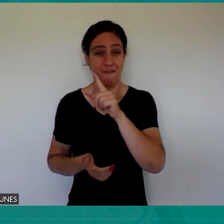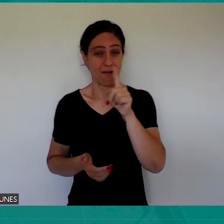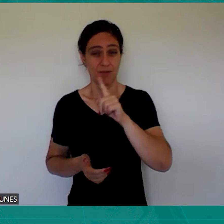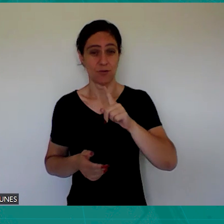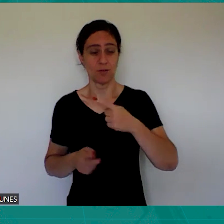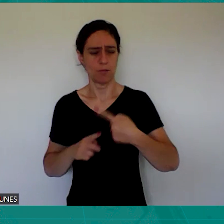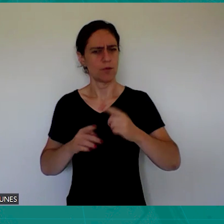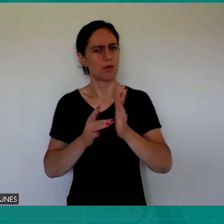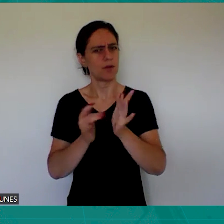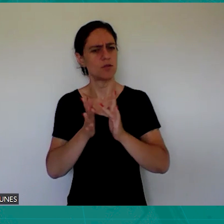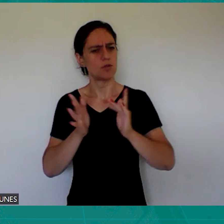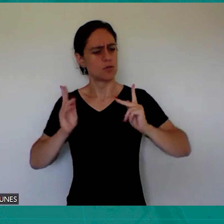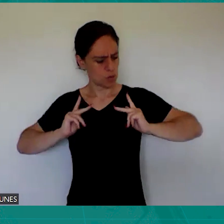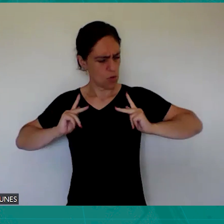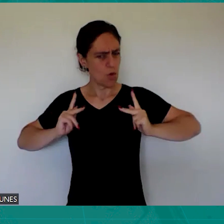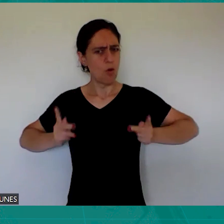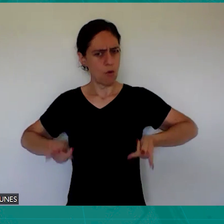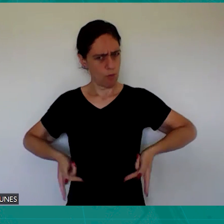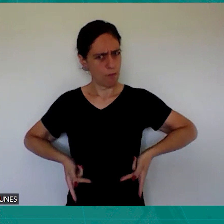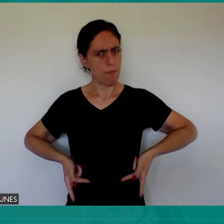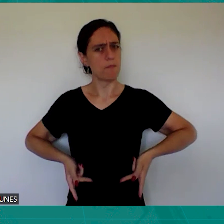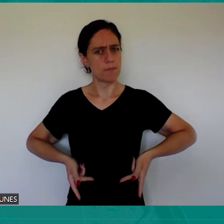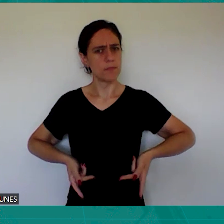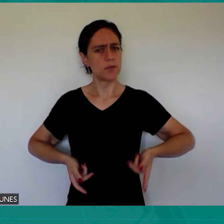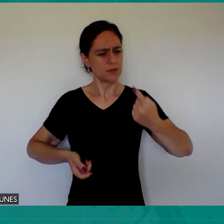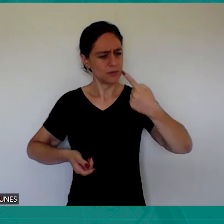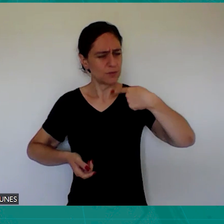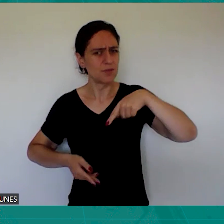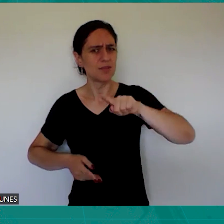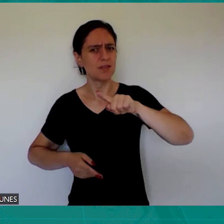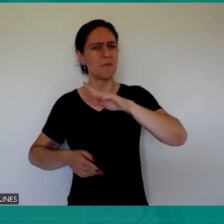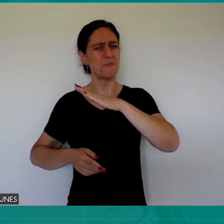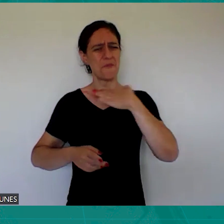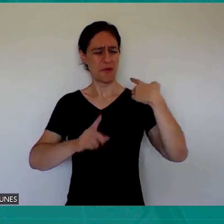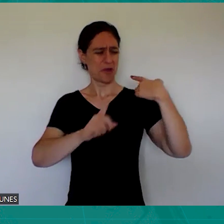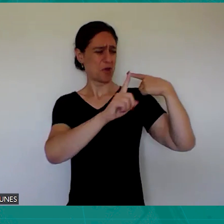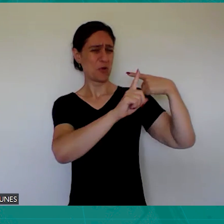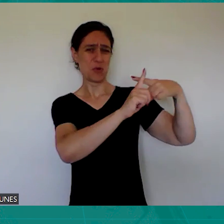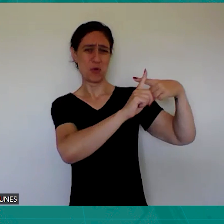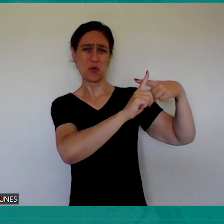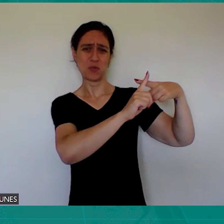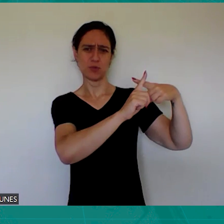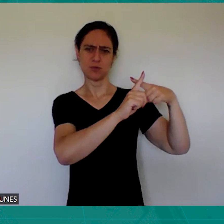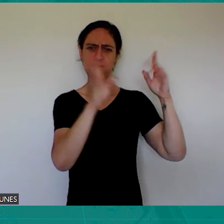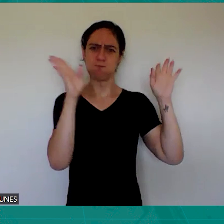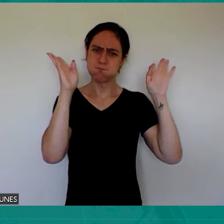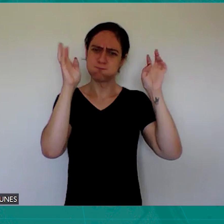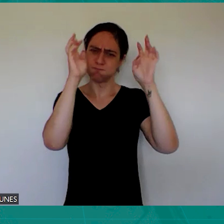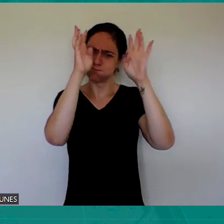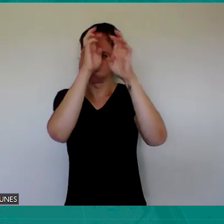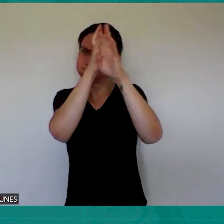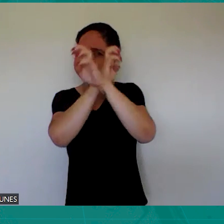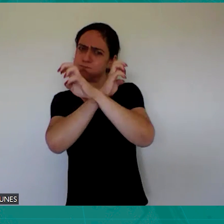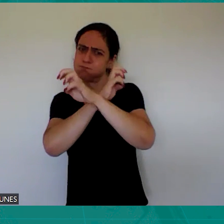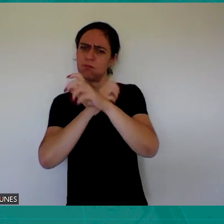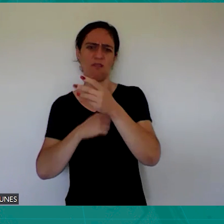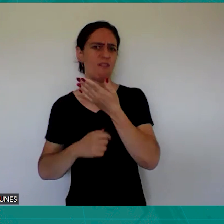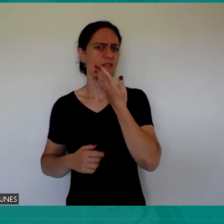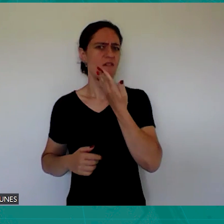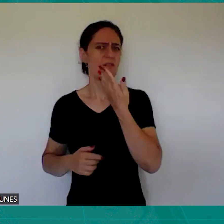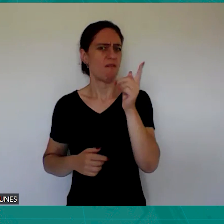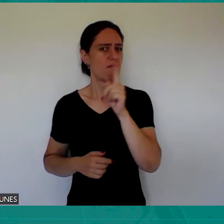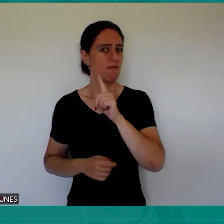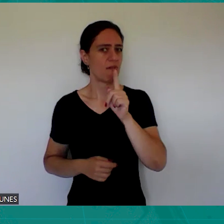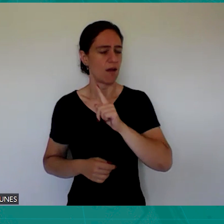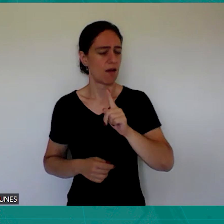também enfrentar as agonias da sua morte. Não é fácil para ninguém, certo? Tanto é que eu